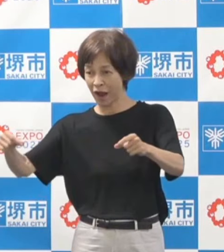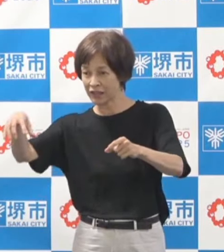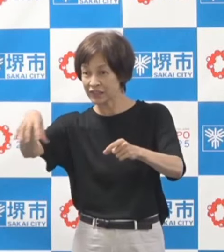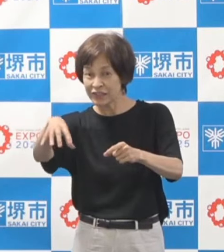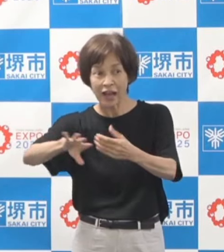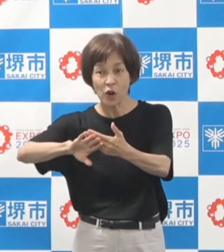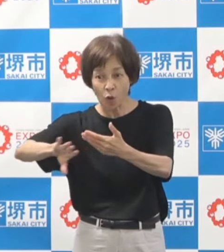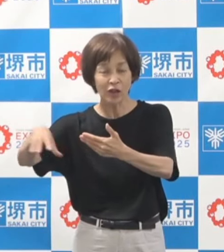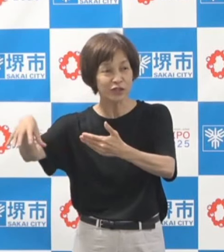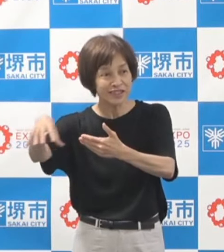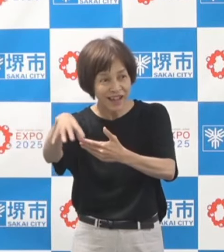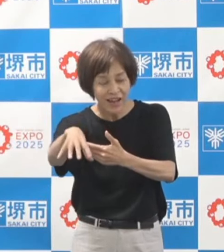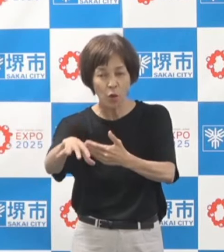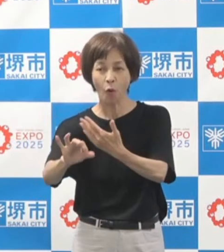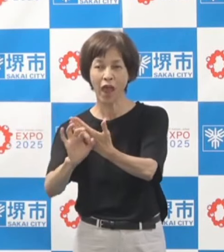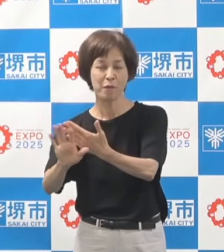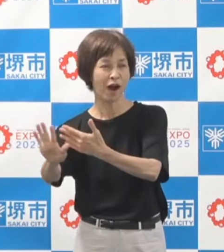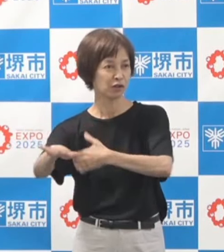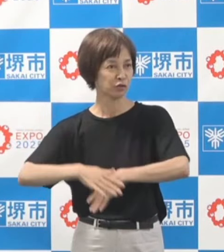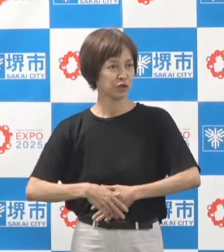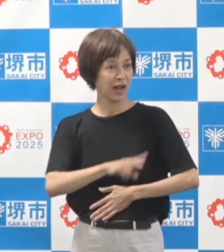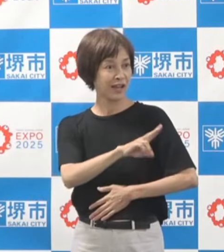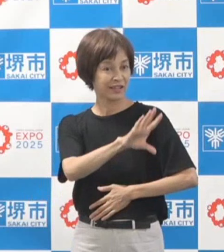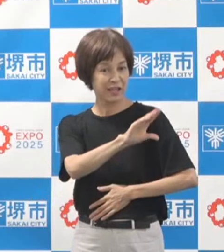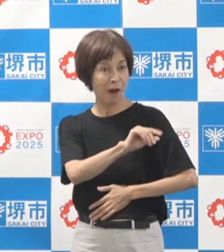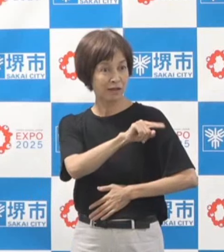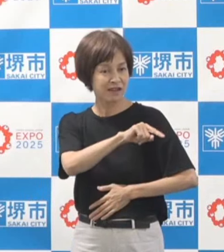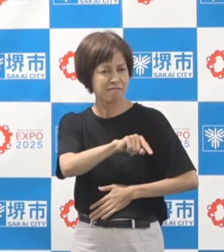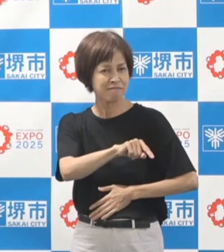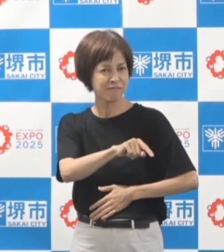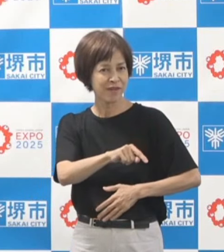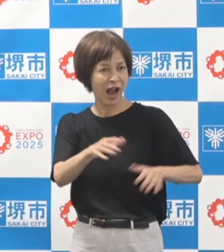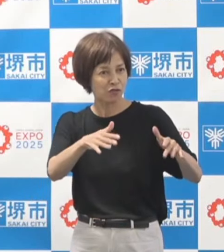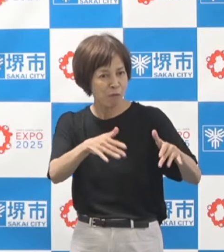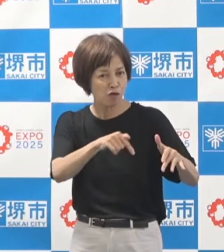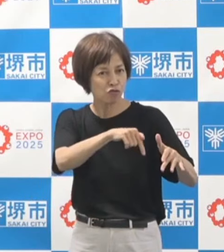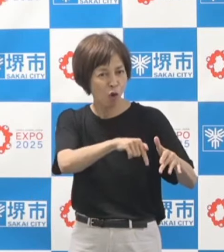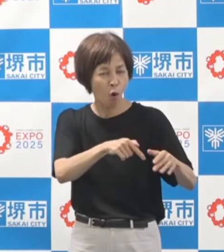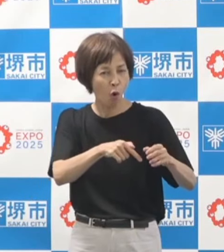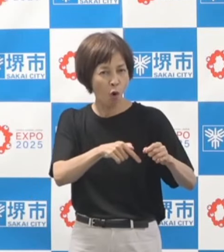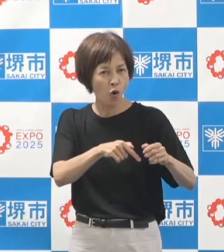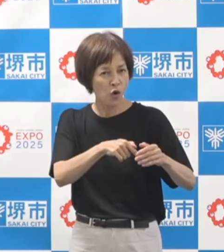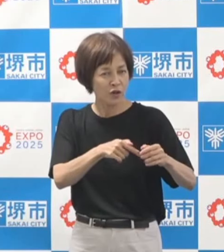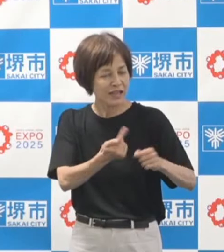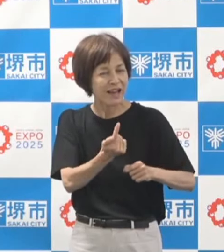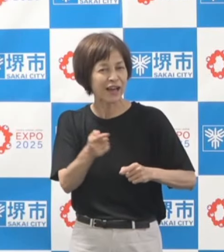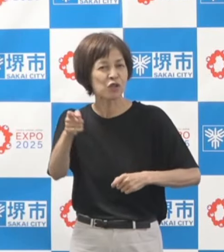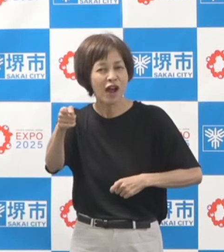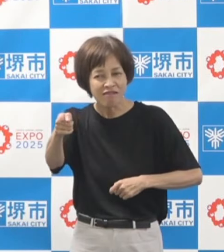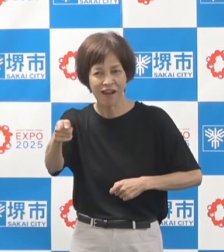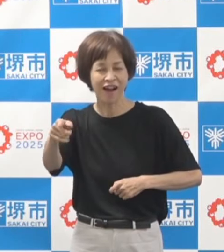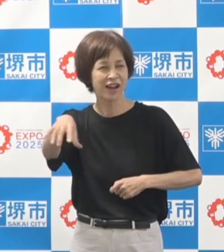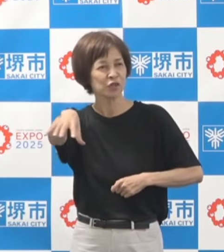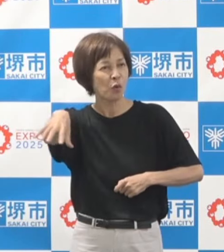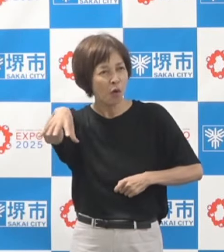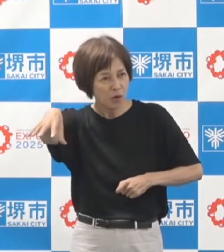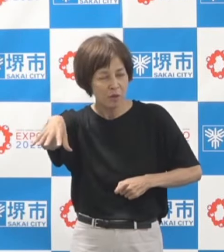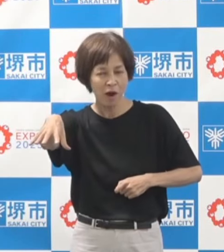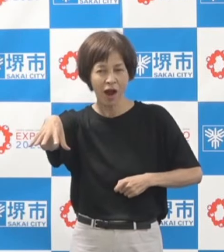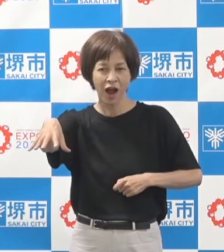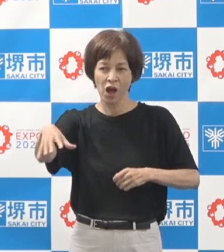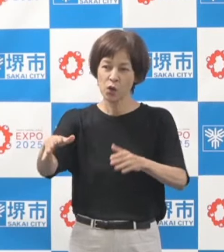例えば先ほどの2万人の根拠となった自治体の皆さんとも今の収支の状況である